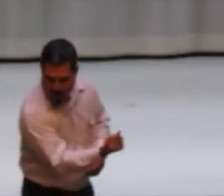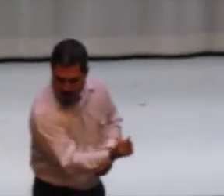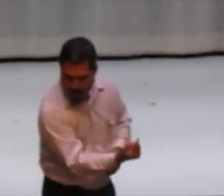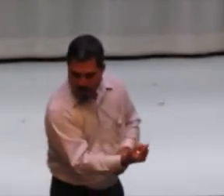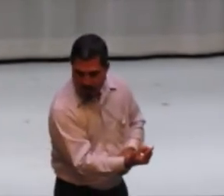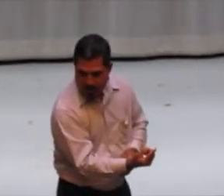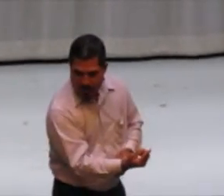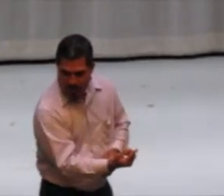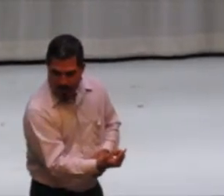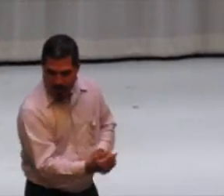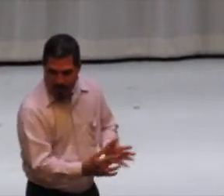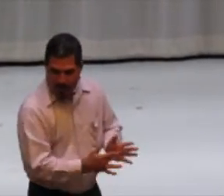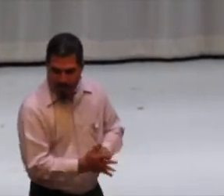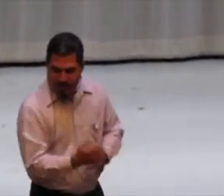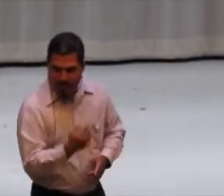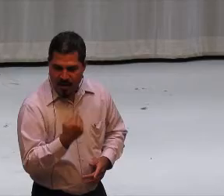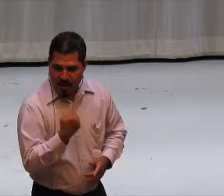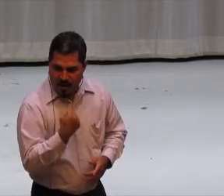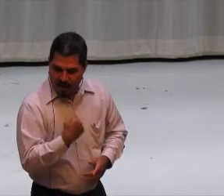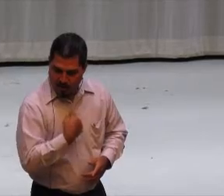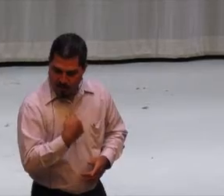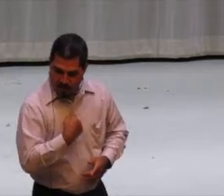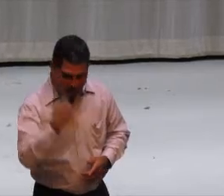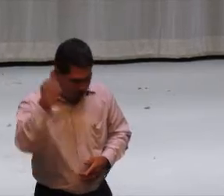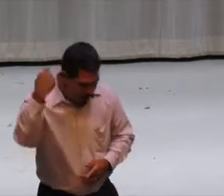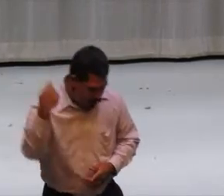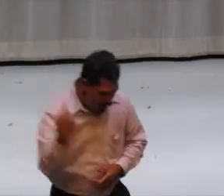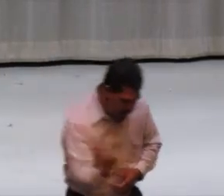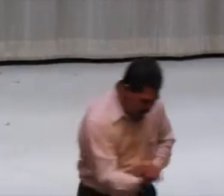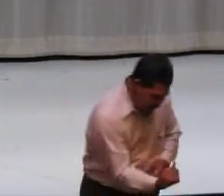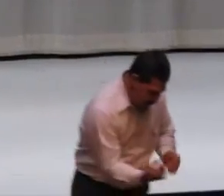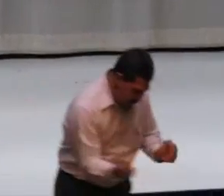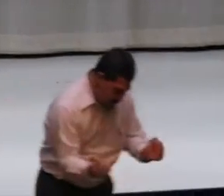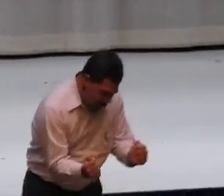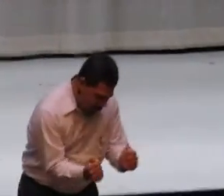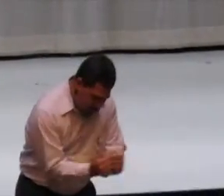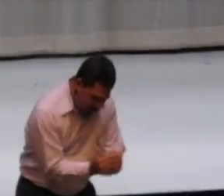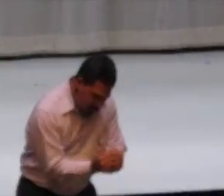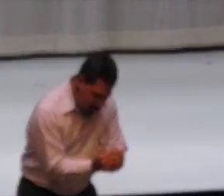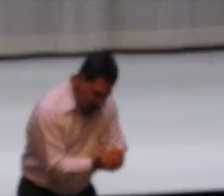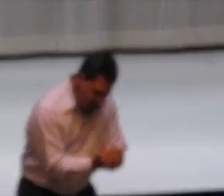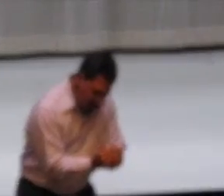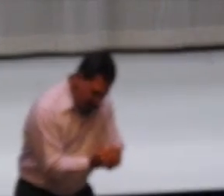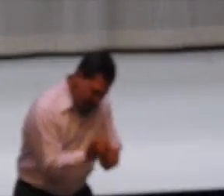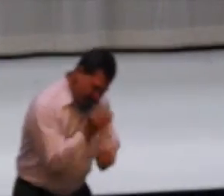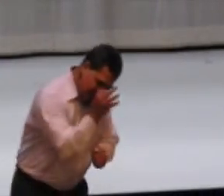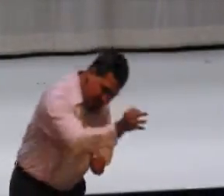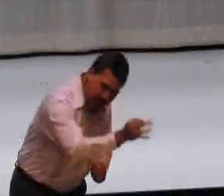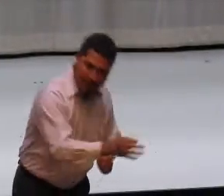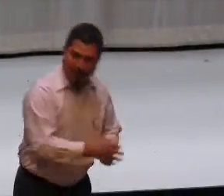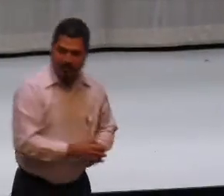solito. Jesús dice, yo voy a estar contigo siempre.